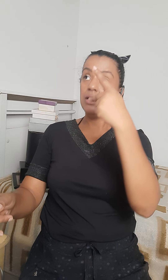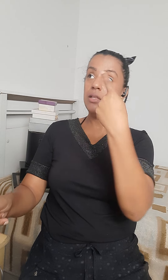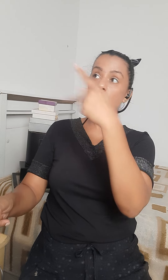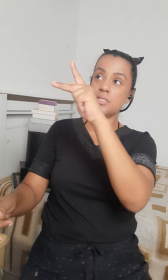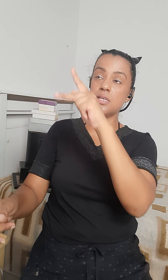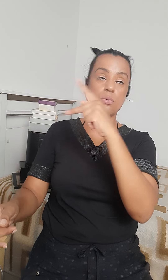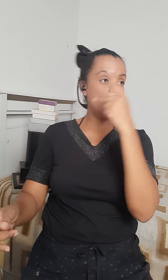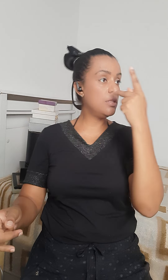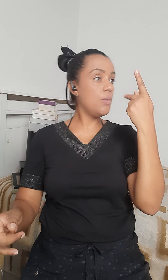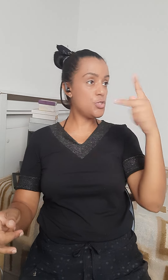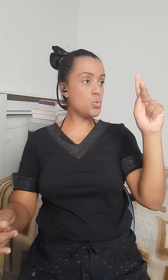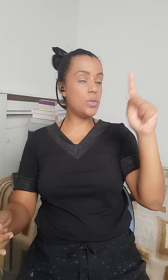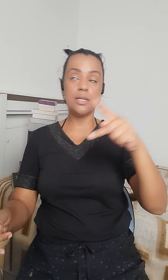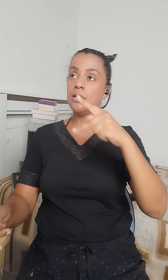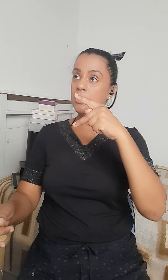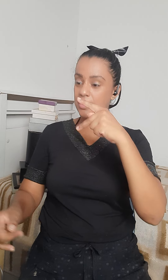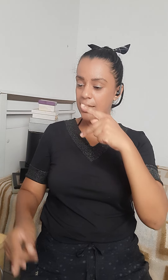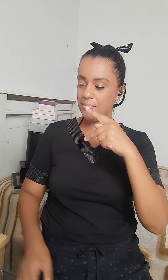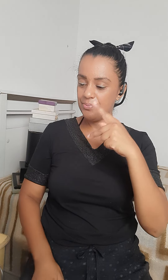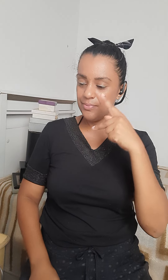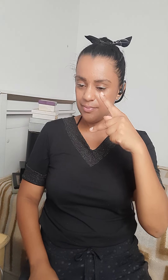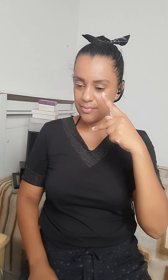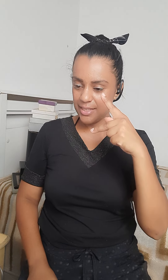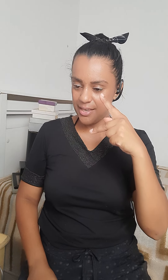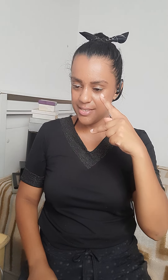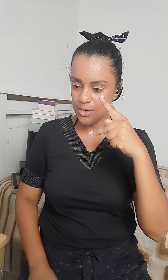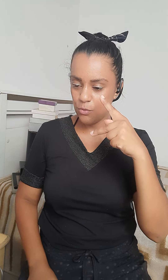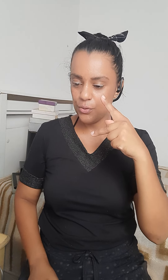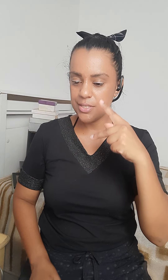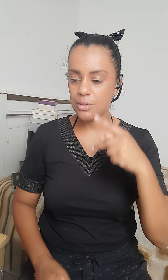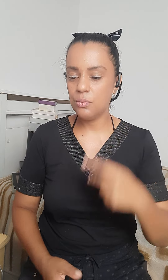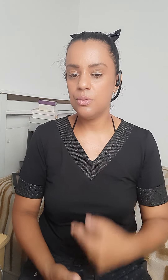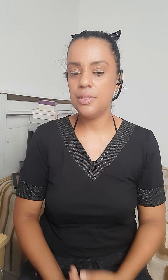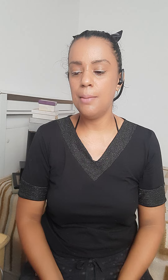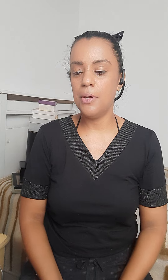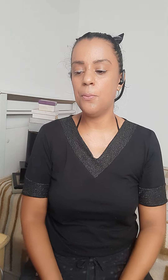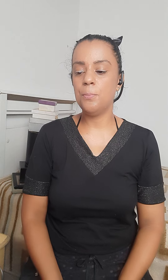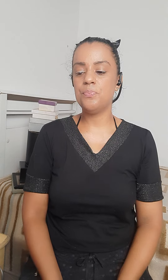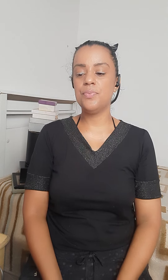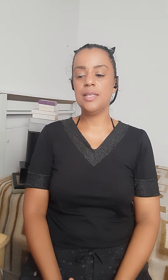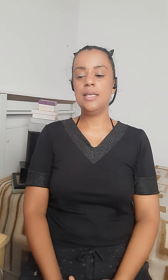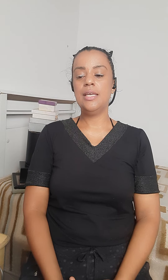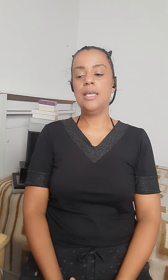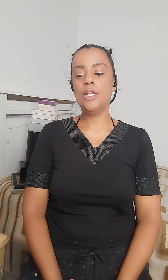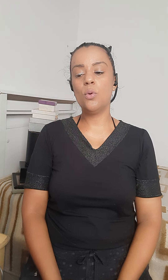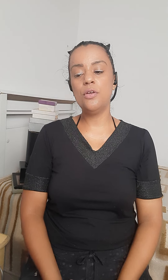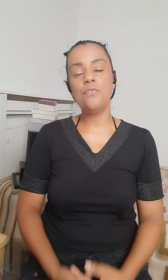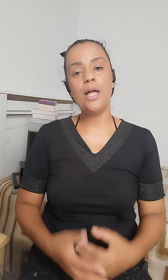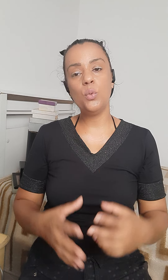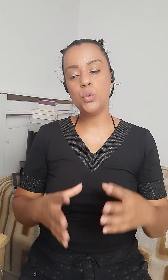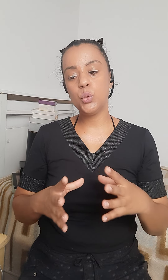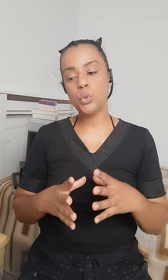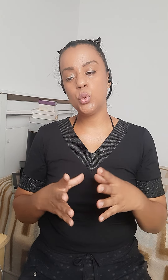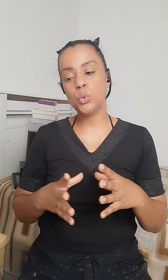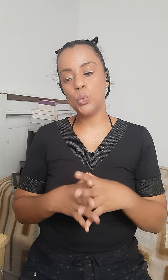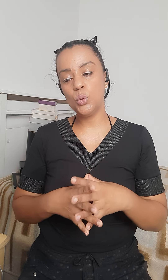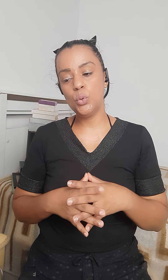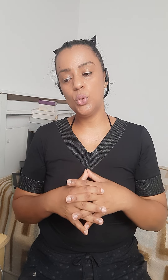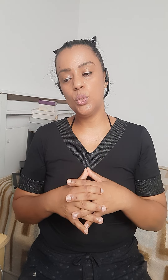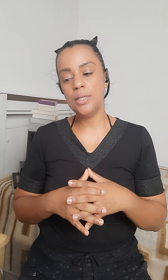Não é seu, não é sua, tá? Essa é a configuração de mão. E quando eu falo tudo